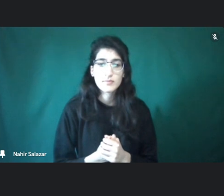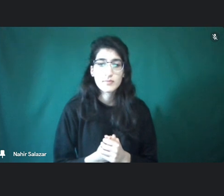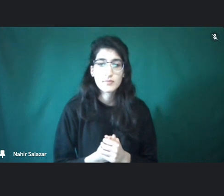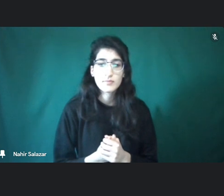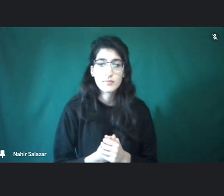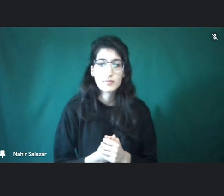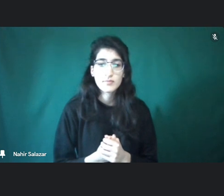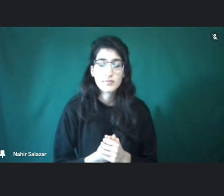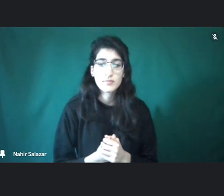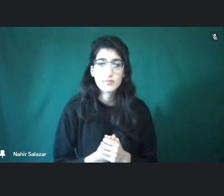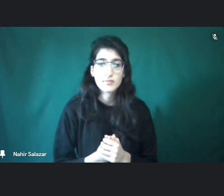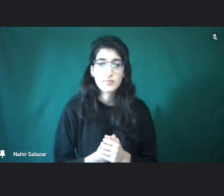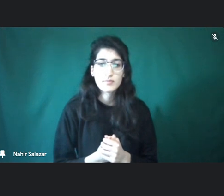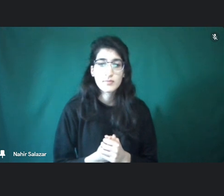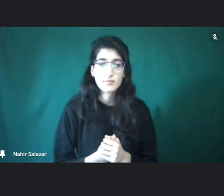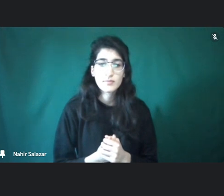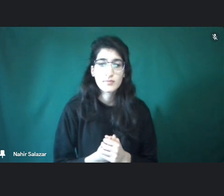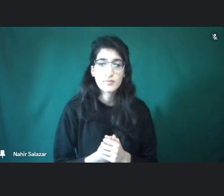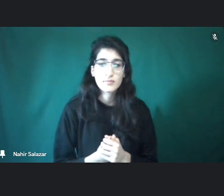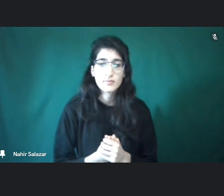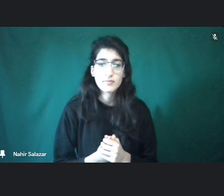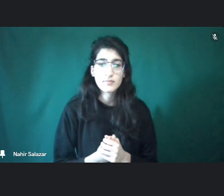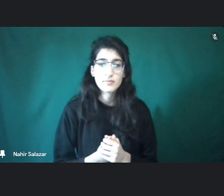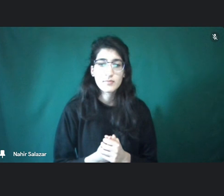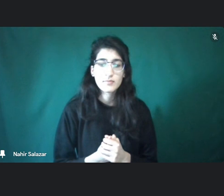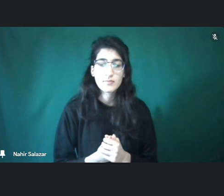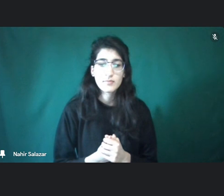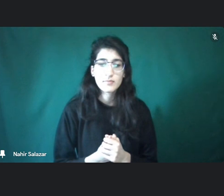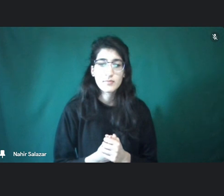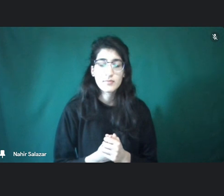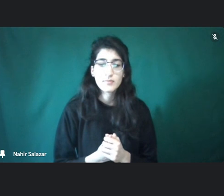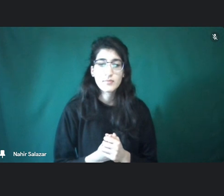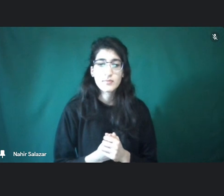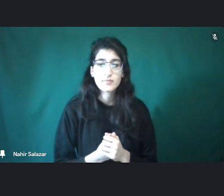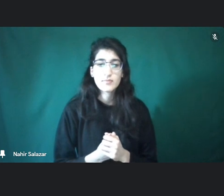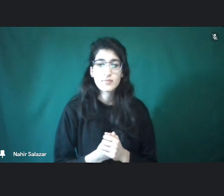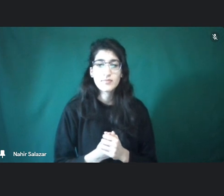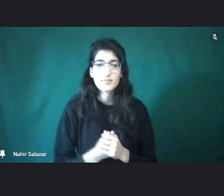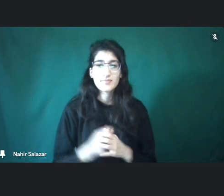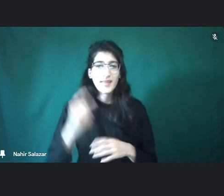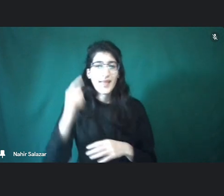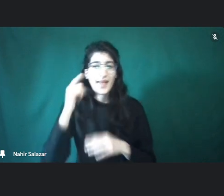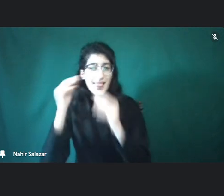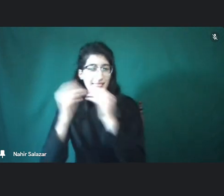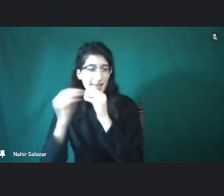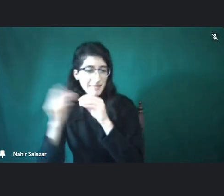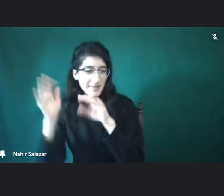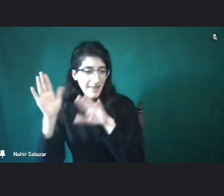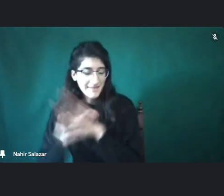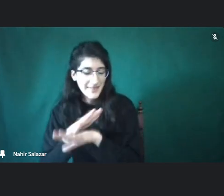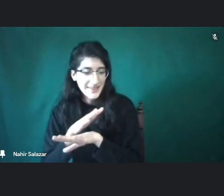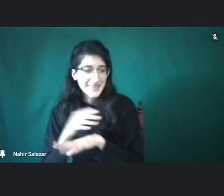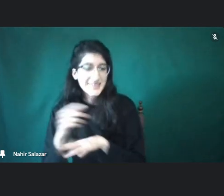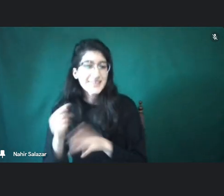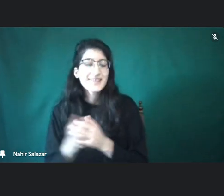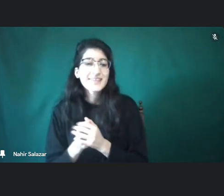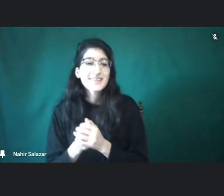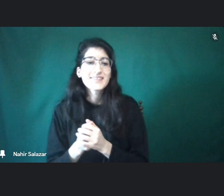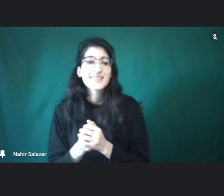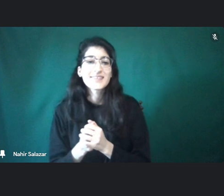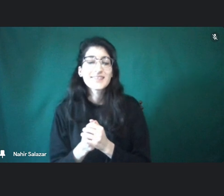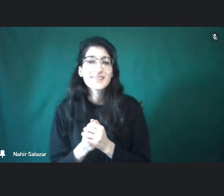Ah, no, estoy equivocada. Claro, me quedé con la frase de arriba. ¿Hasta dónde? Hasta